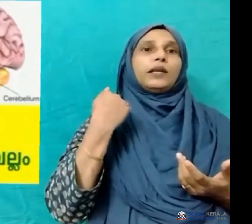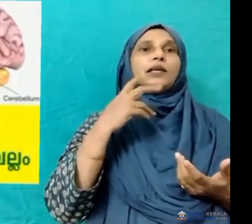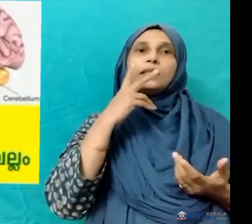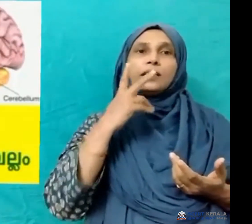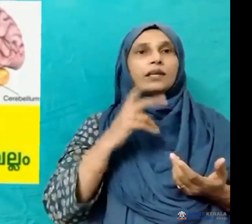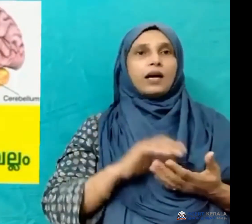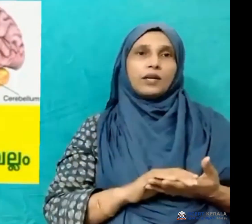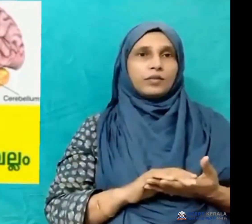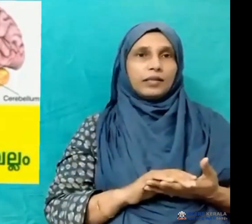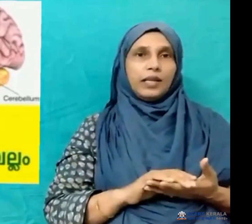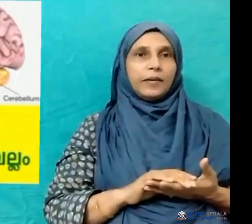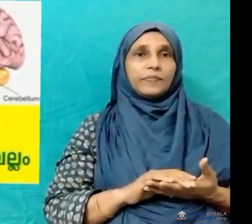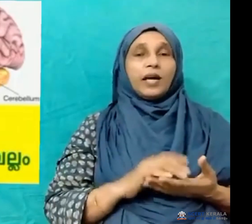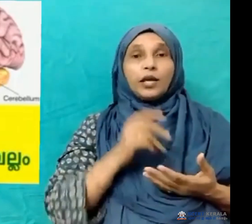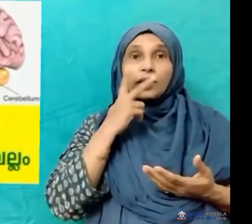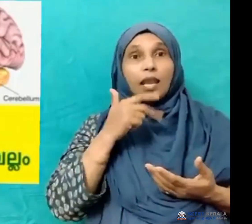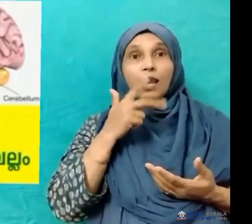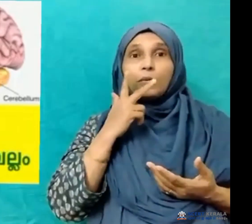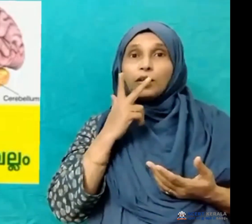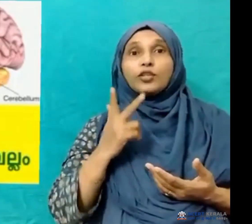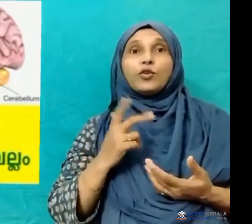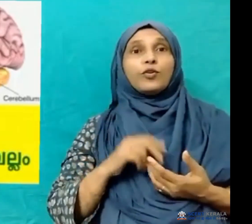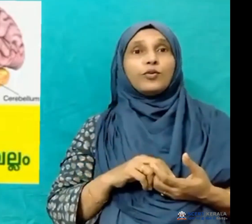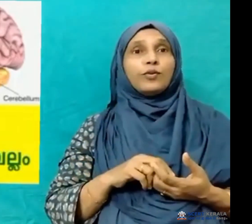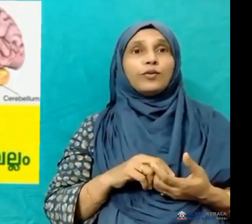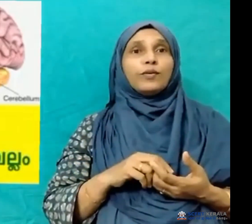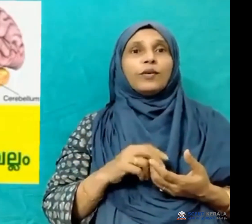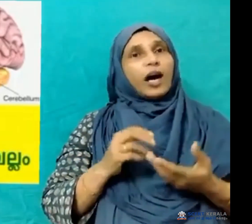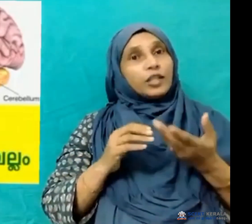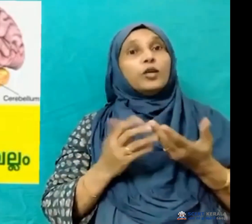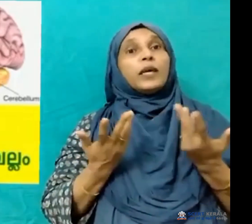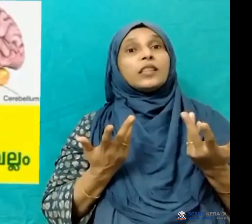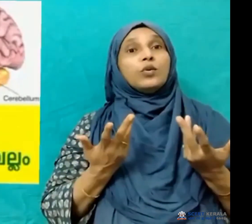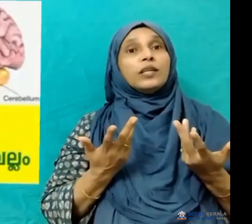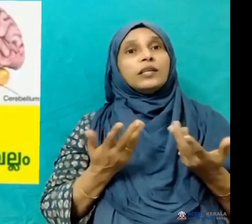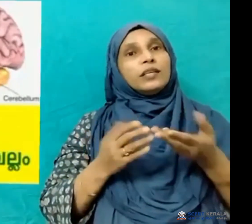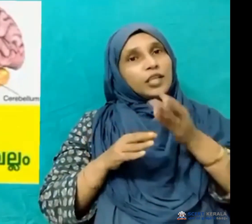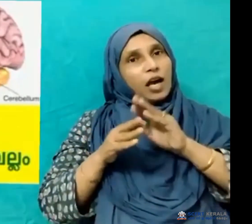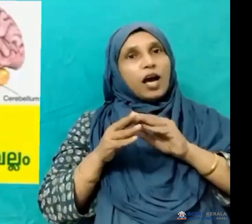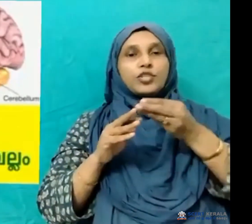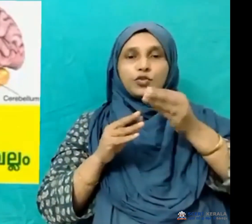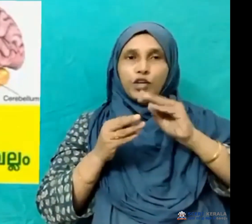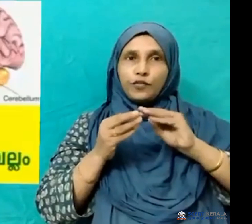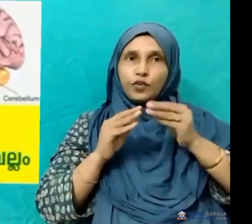പിന്നിലായിക്കൊണ്ടാണ് അത് കാണുന്നത് അല്ലേ. അത് നല്ല പോലെ ഒന്ന് നോക്കൂ, അതിലും എന്തുണ്ട്? ആ